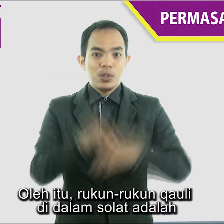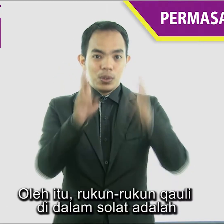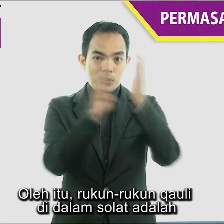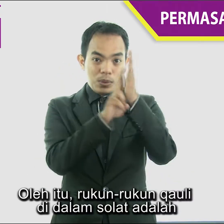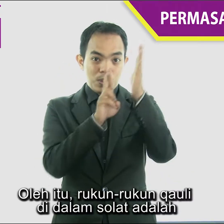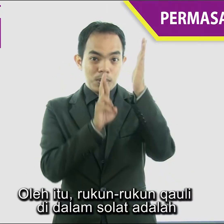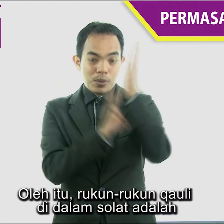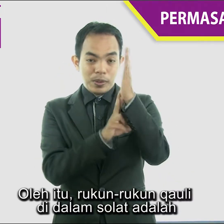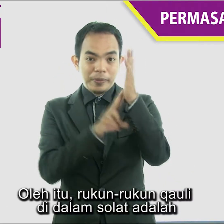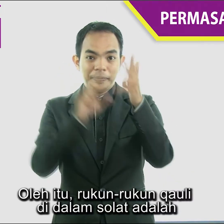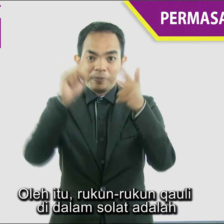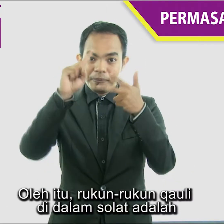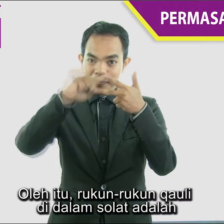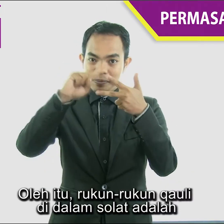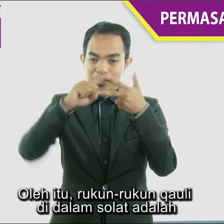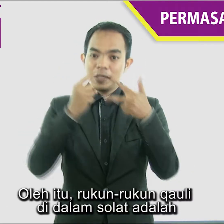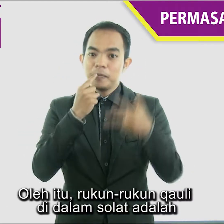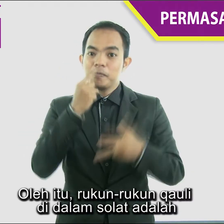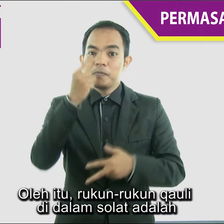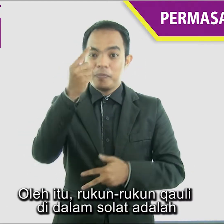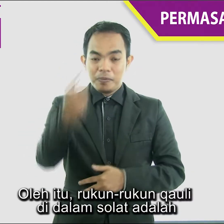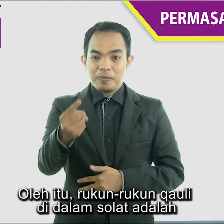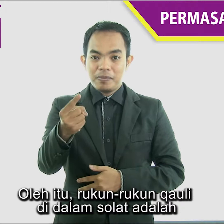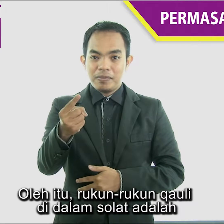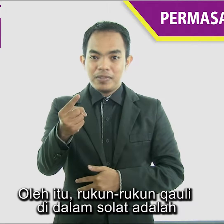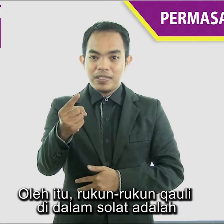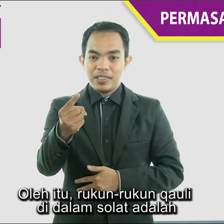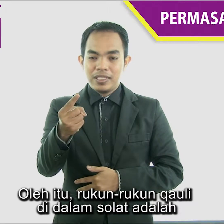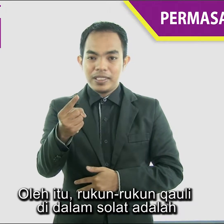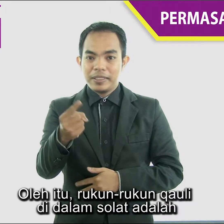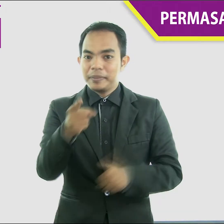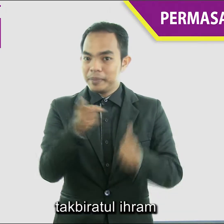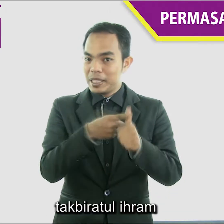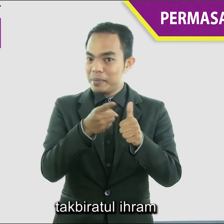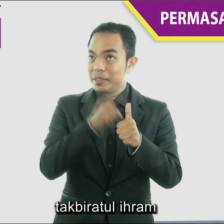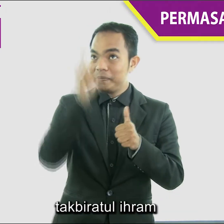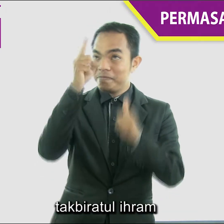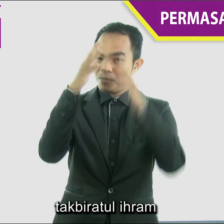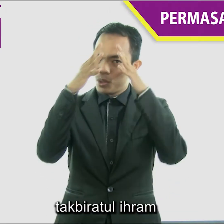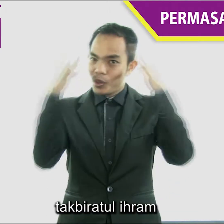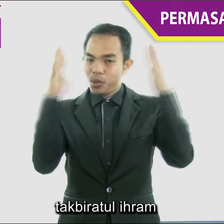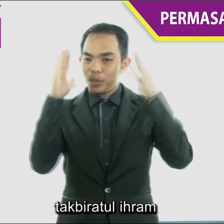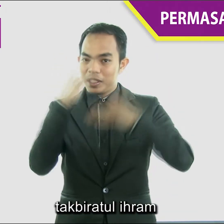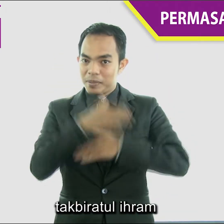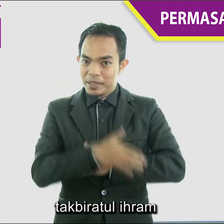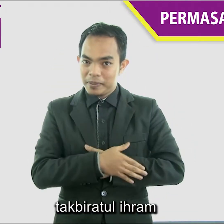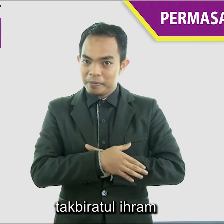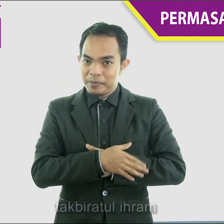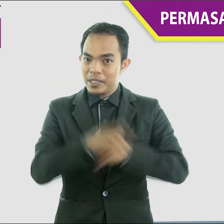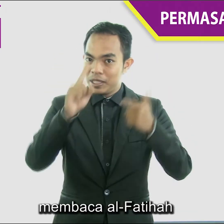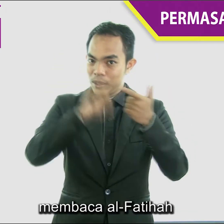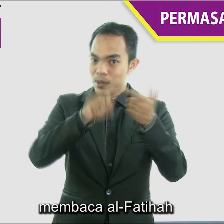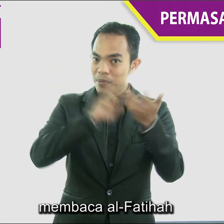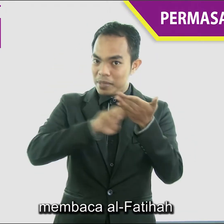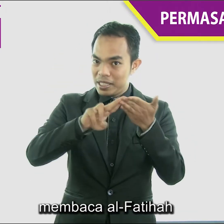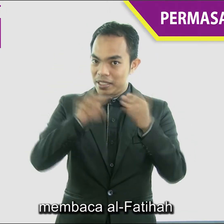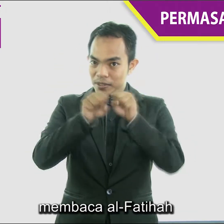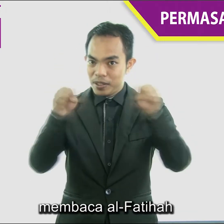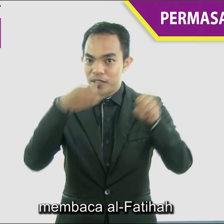Oleh itu, rukun-rukun qauli di dalam solat adalah takbiratul ihram, membaca